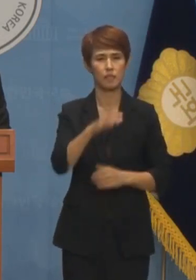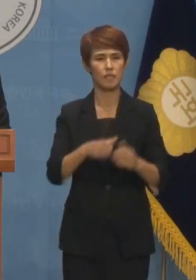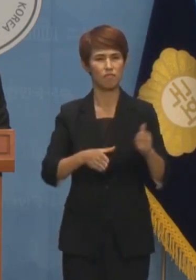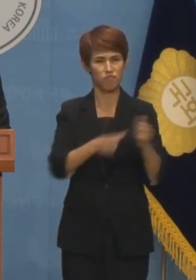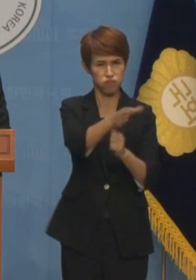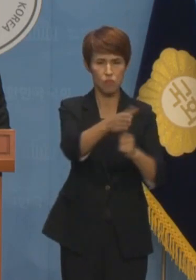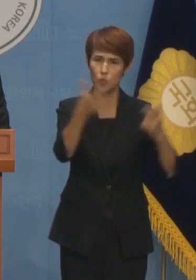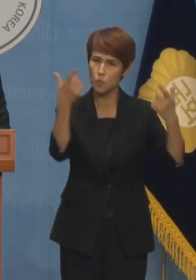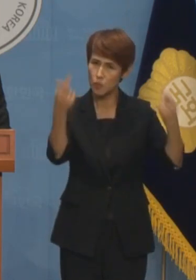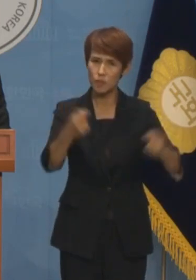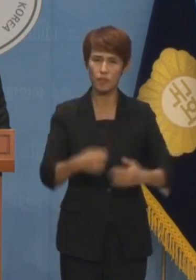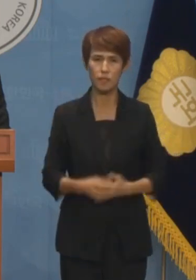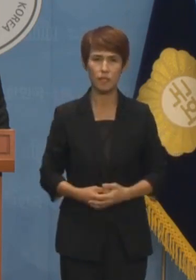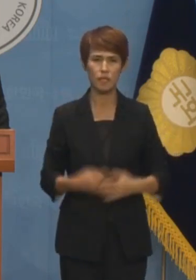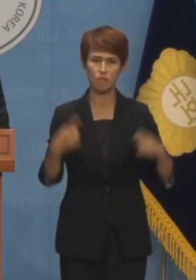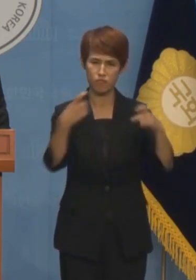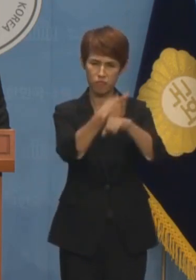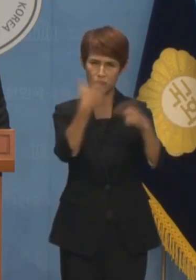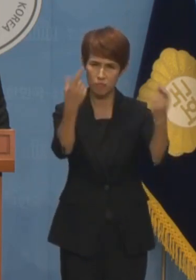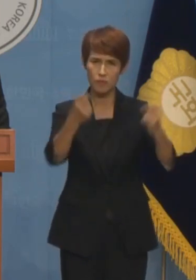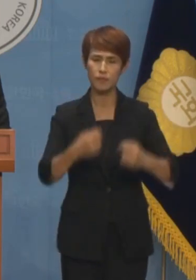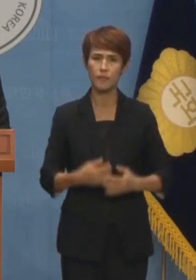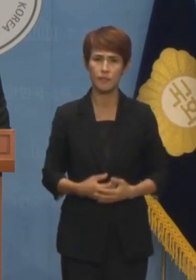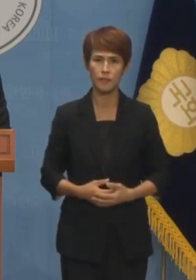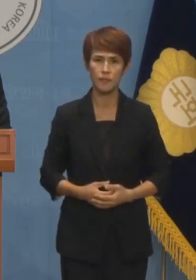치졸한 복수극으로 볼 수밖에 없습니다.